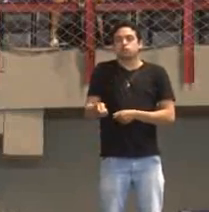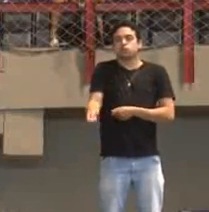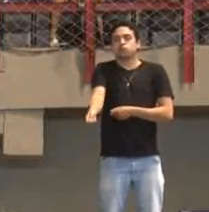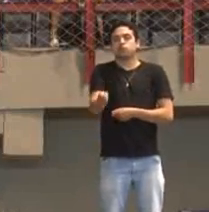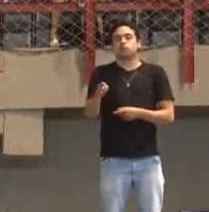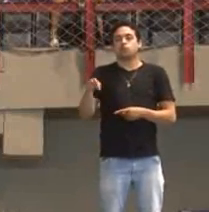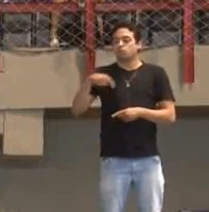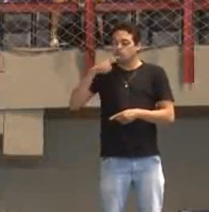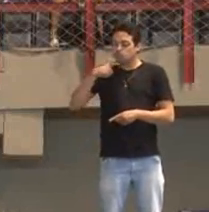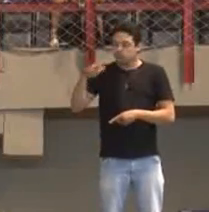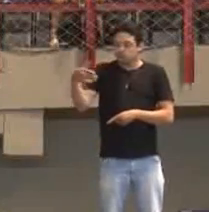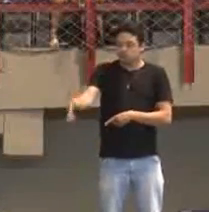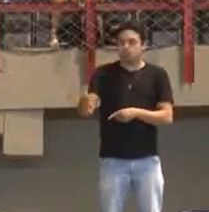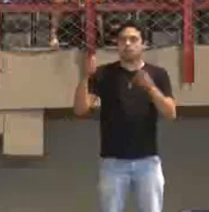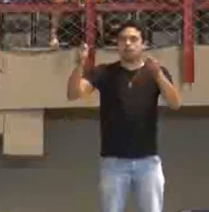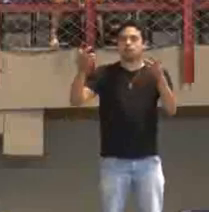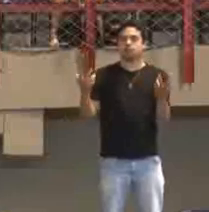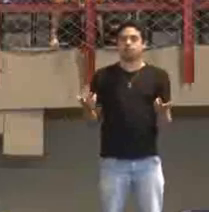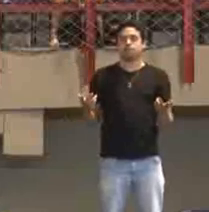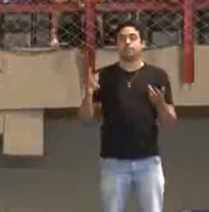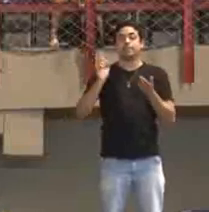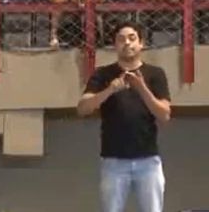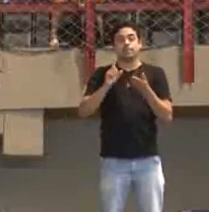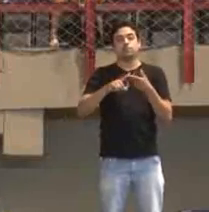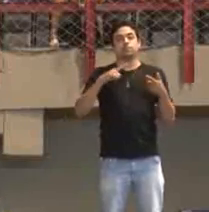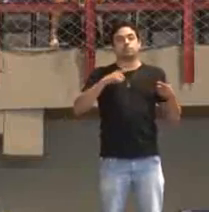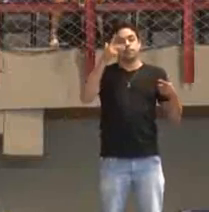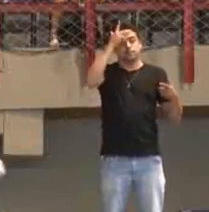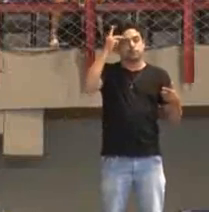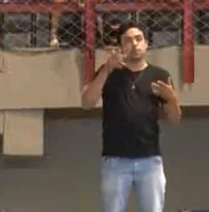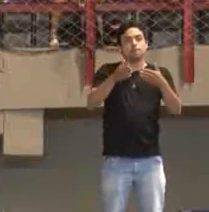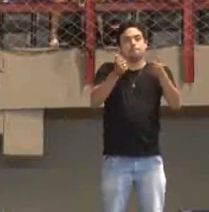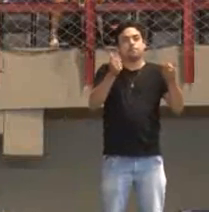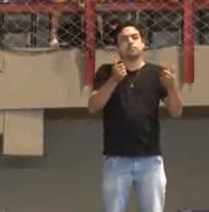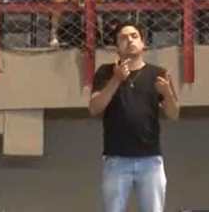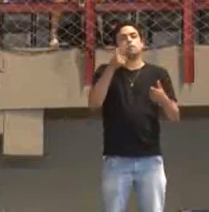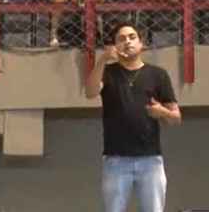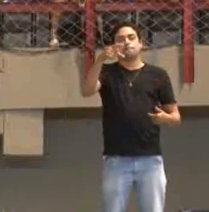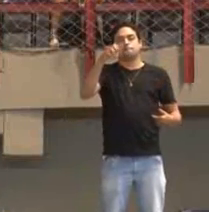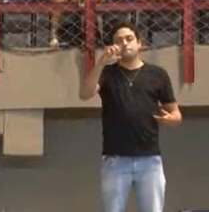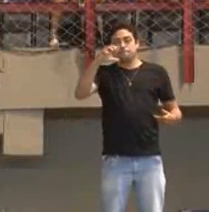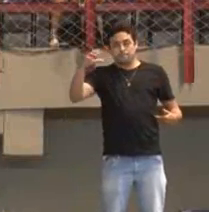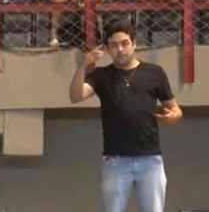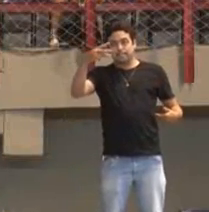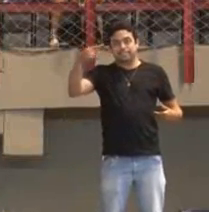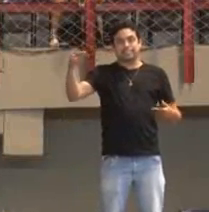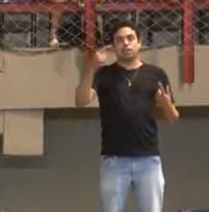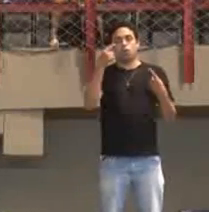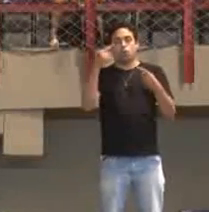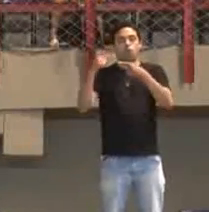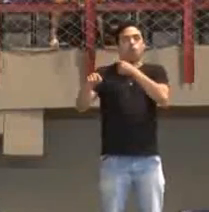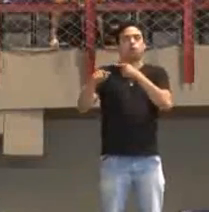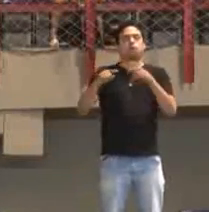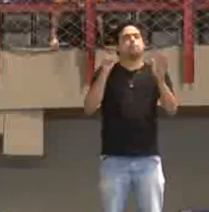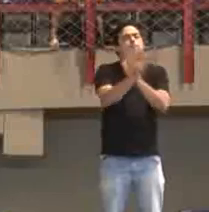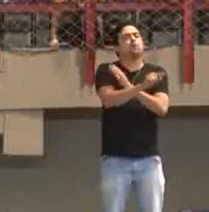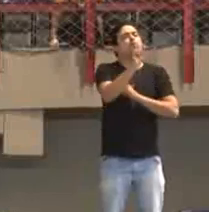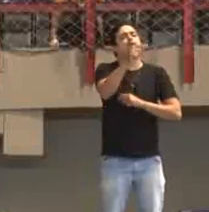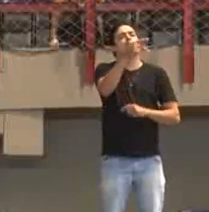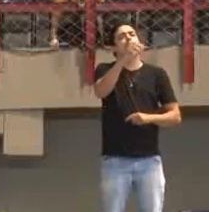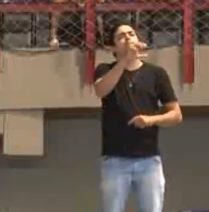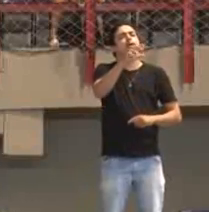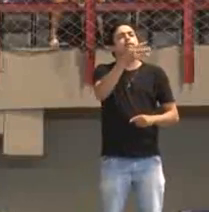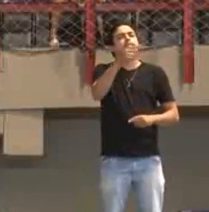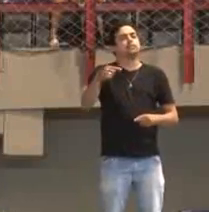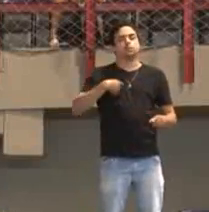se manifestar. Tinha gente pedindo, dizendo que era contra a PEC 37. Perguntaram o cara o que era a